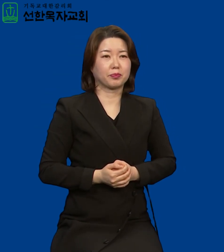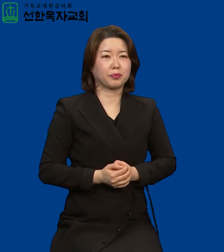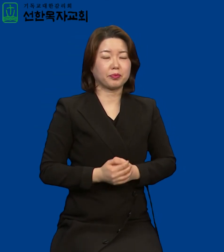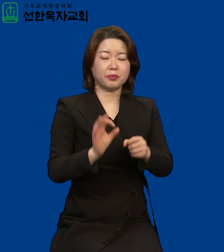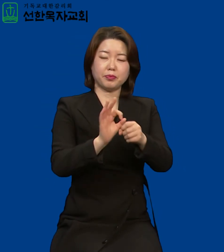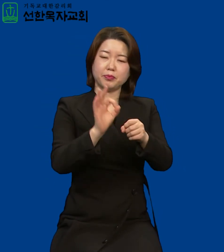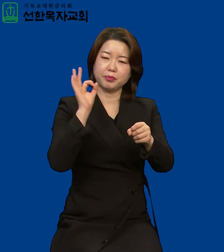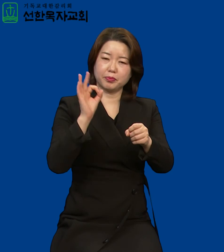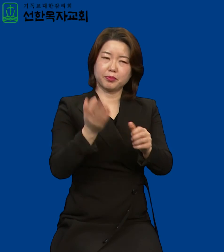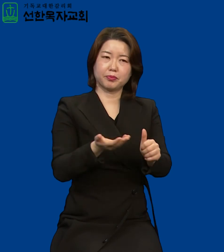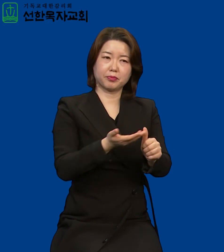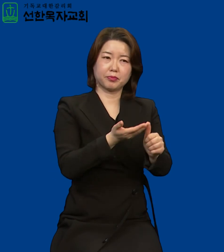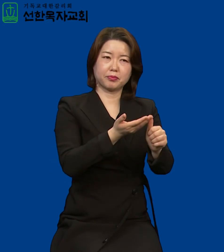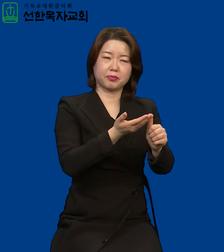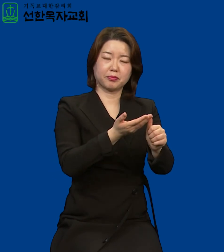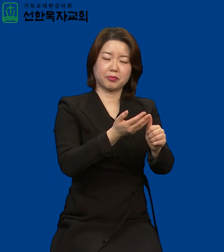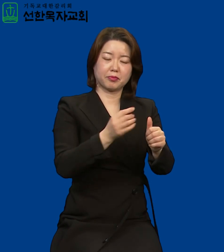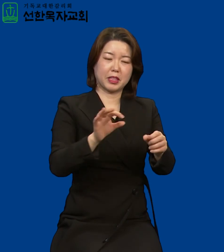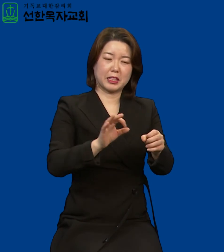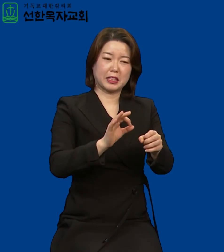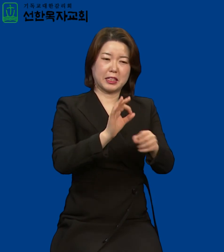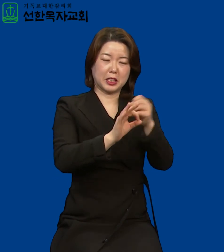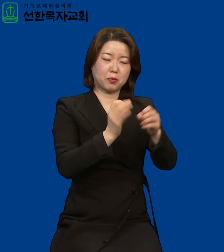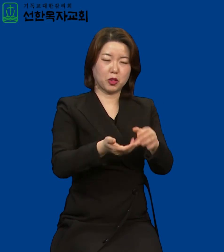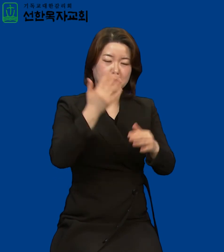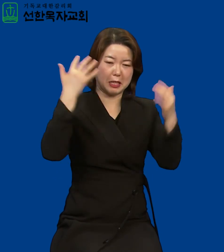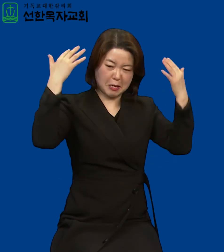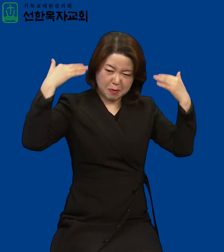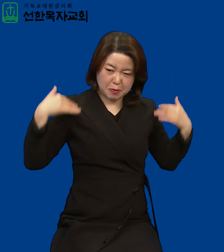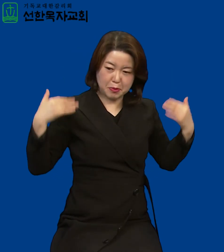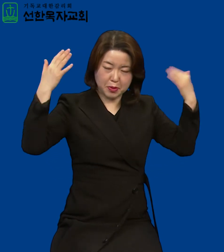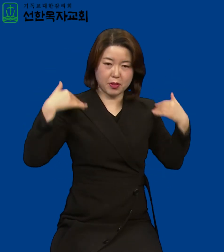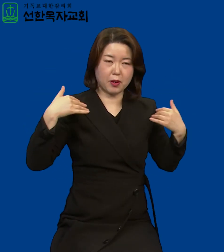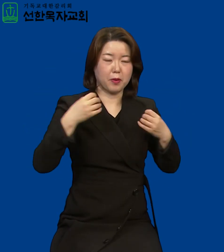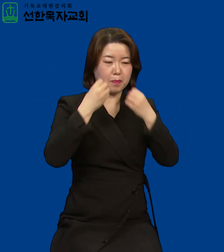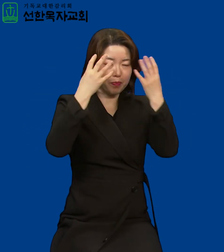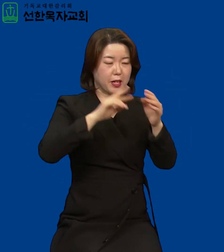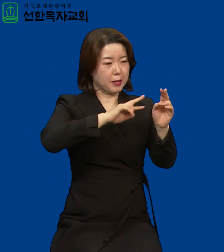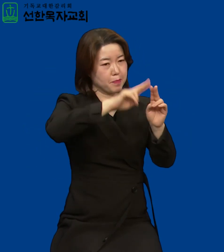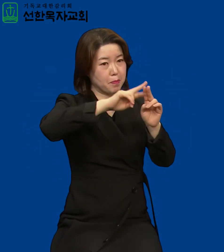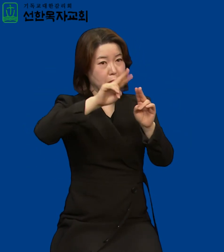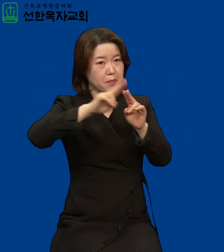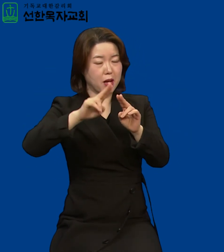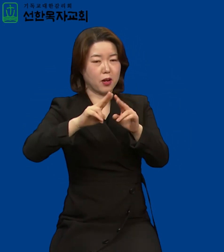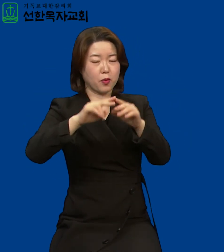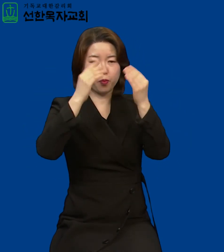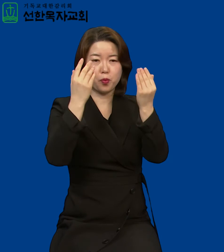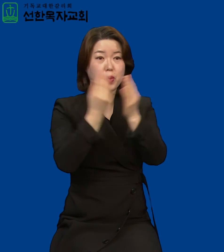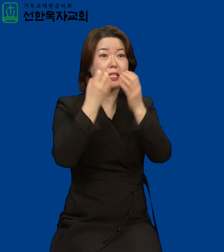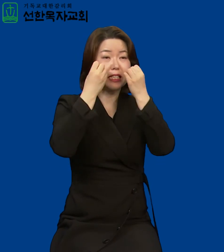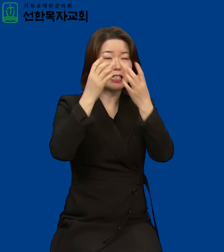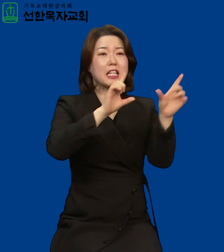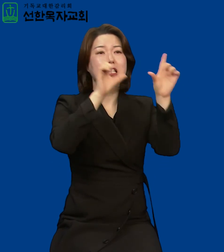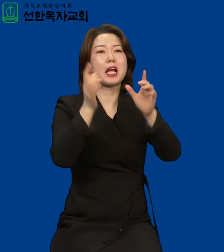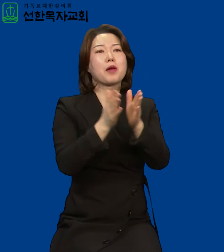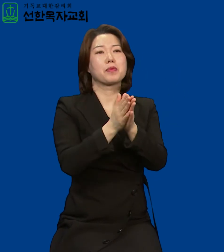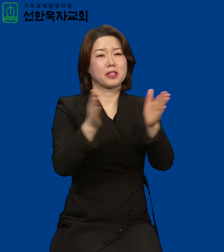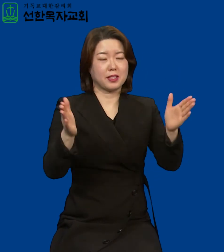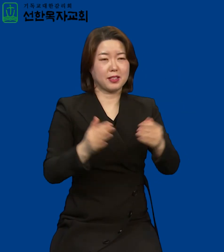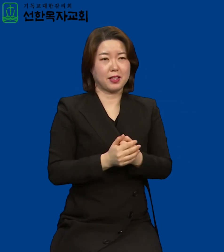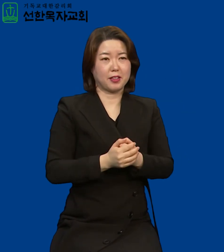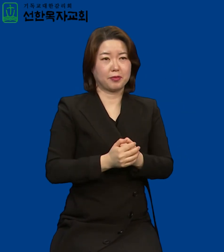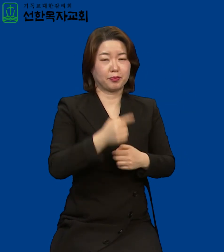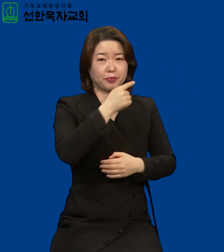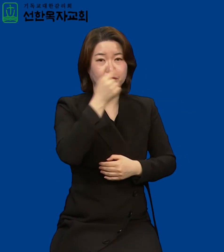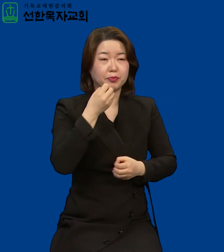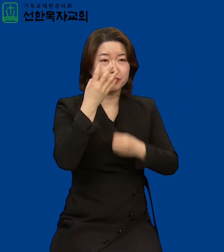10년 넘게 길렀던 머리도 깨끗이 이발하고 완전히 새 삶을 시작을 하신 거예요. 그분이 간증문